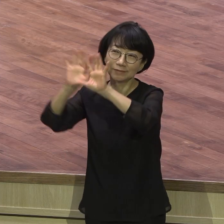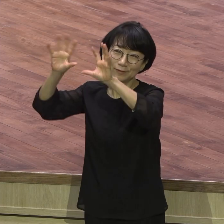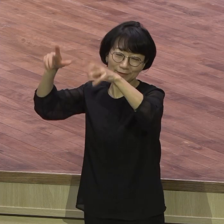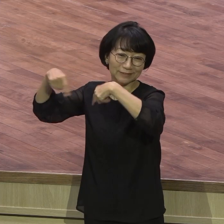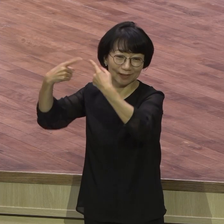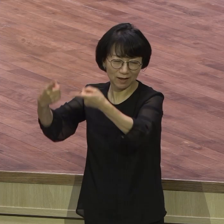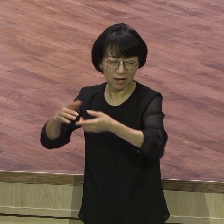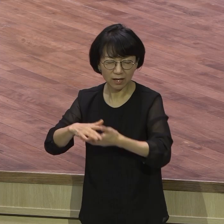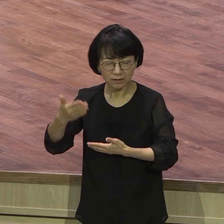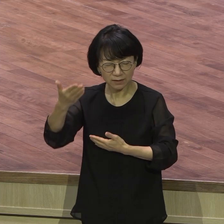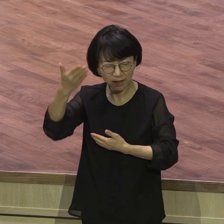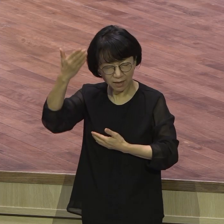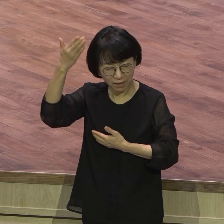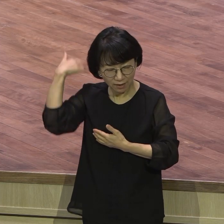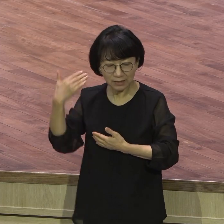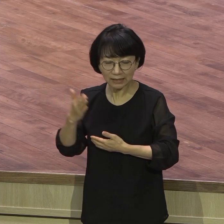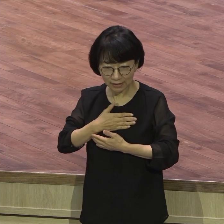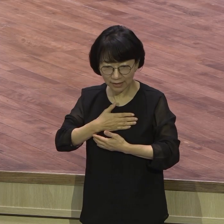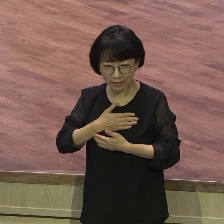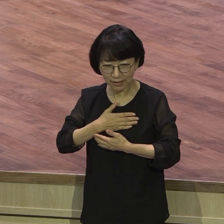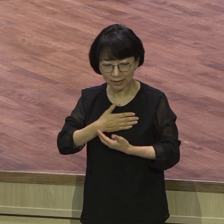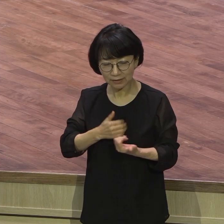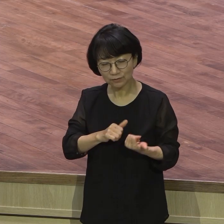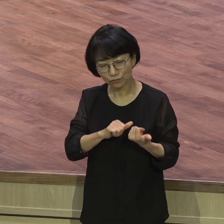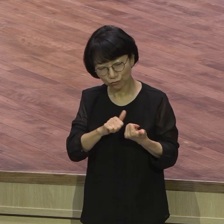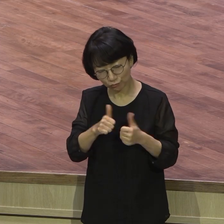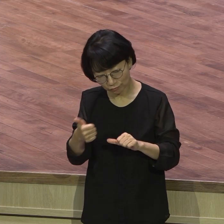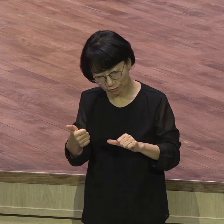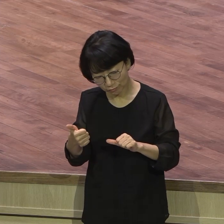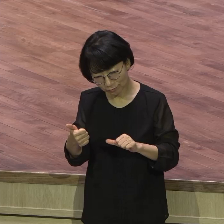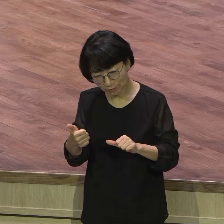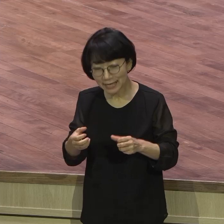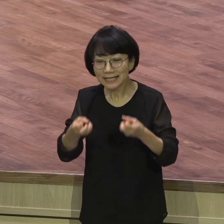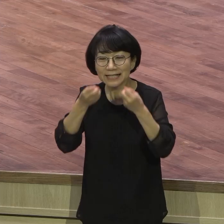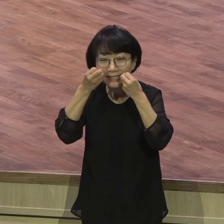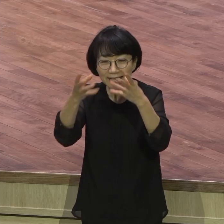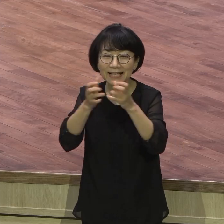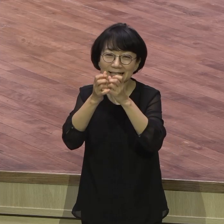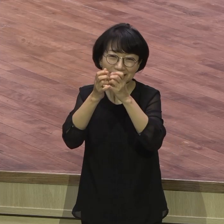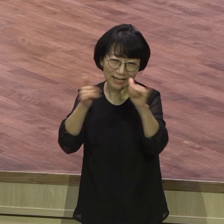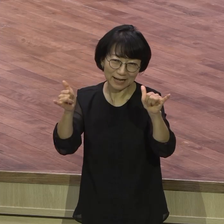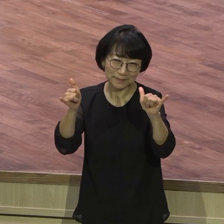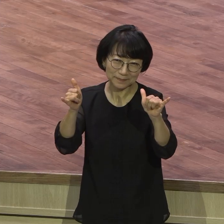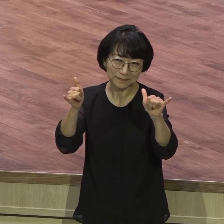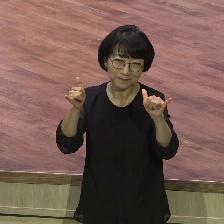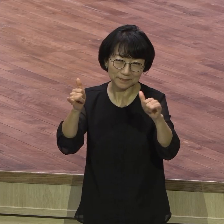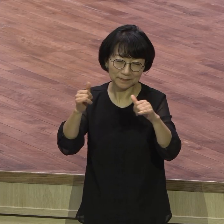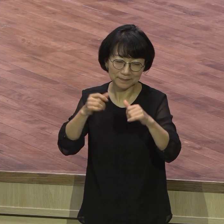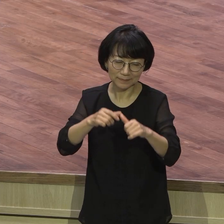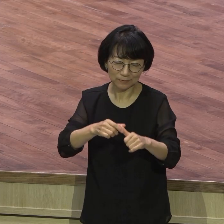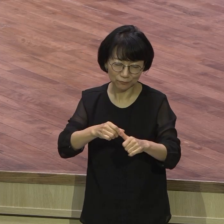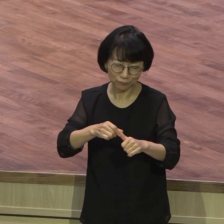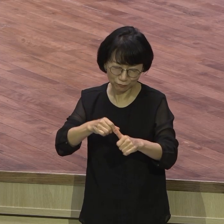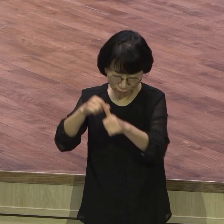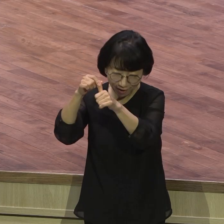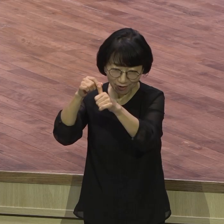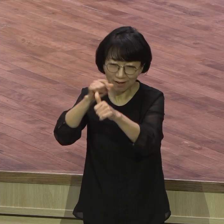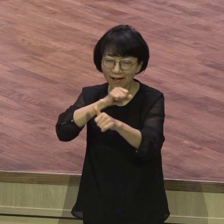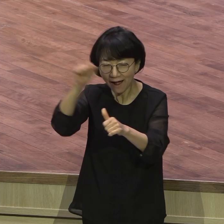예사람이 죽어야 천국 간다고 예사람이 죽고 새 사람을 입어라 이게 거듭남이에요